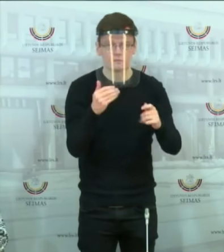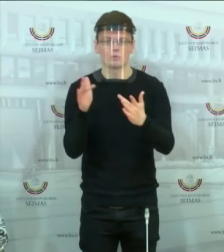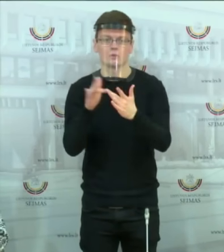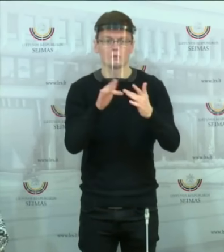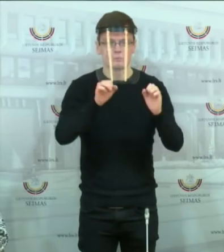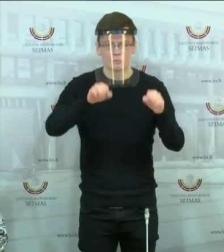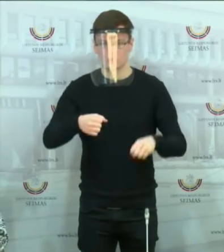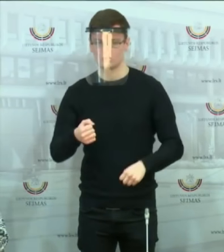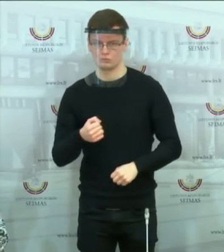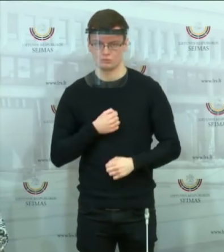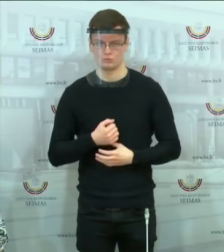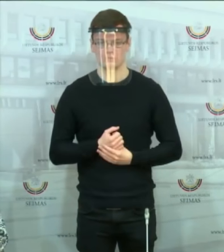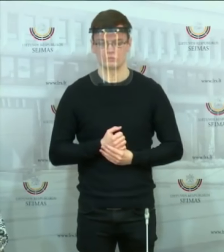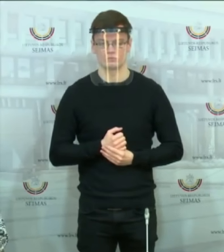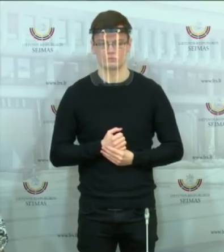ir panašiai. Ir yra